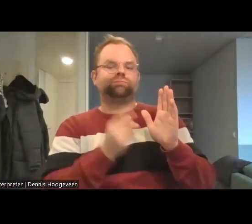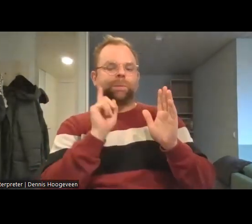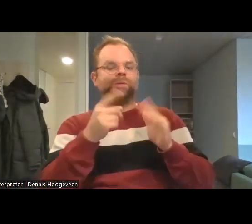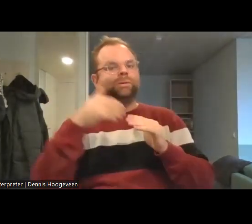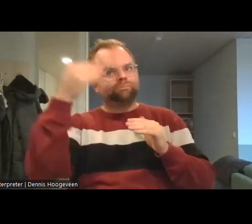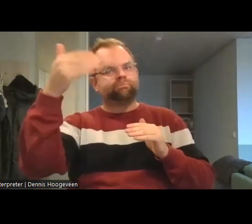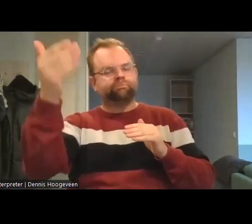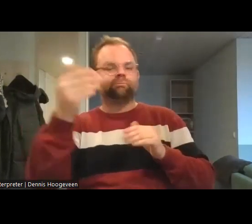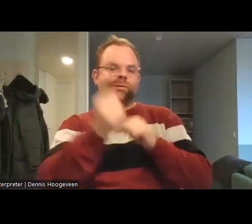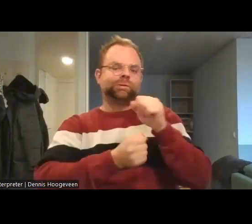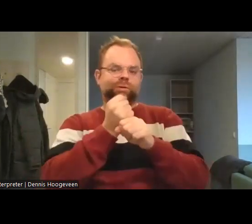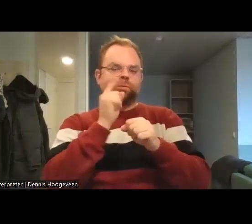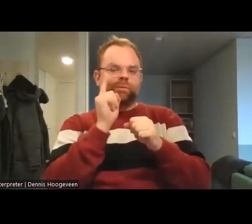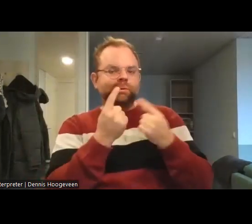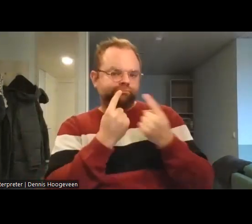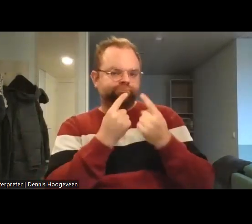ajouter